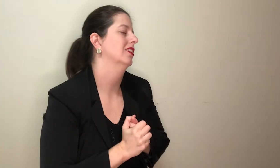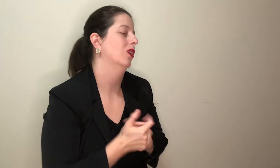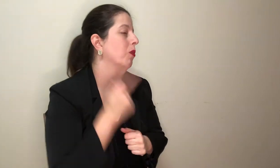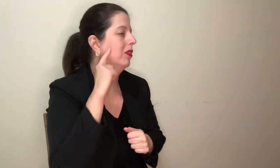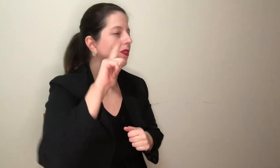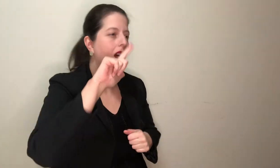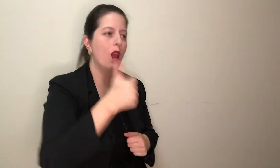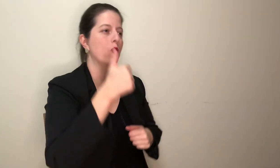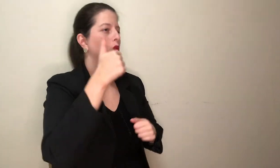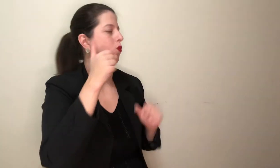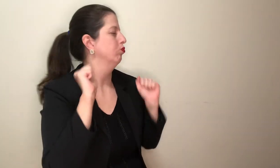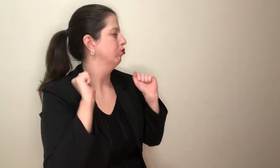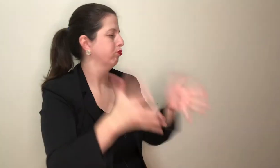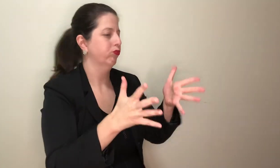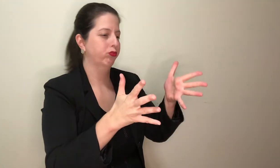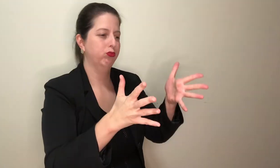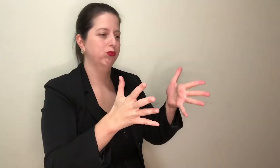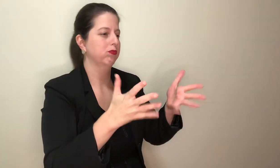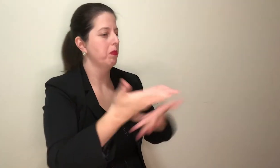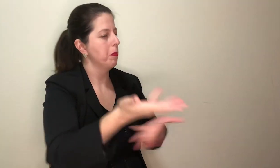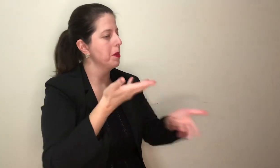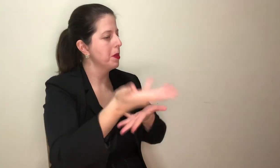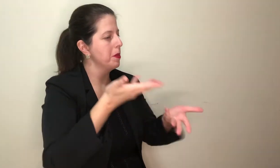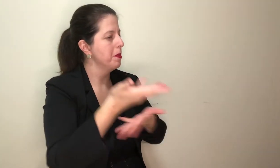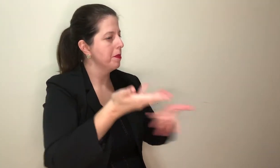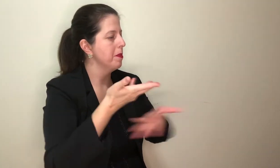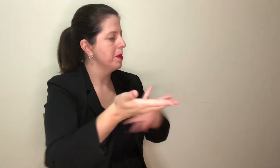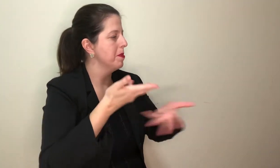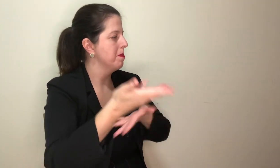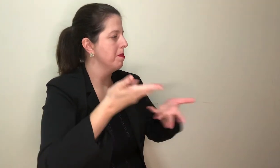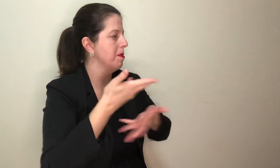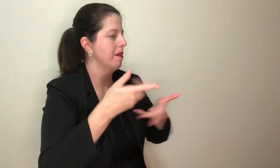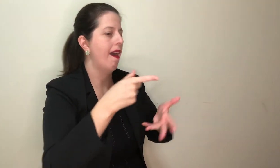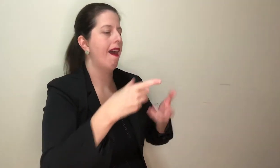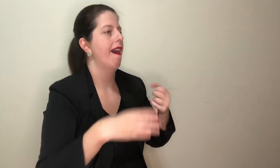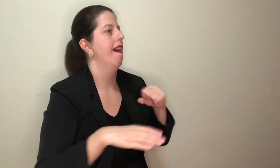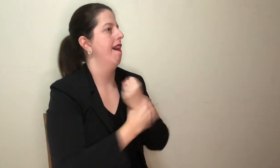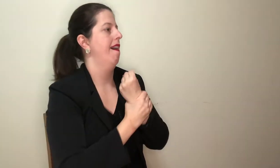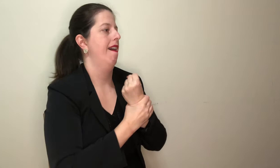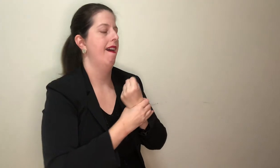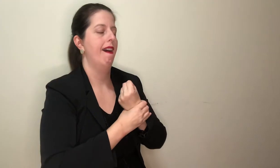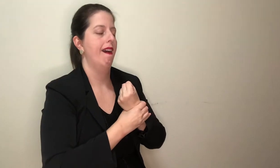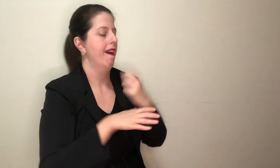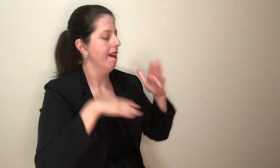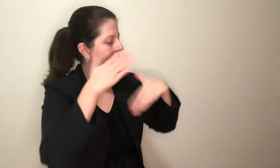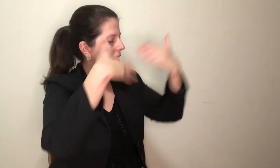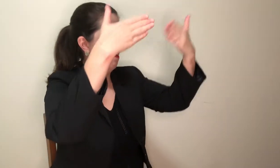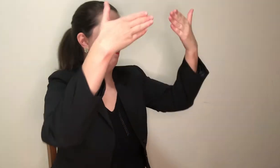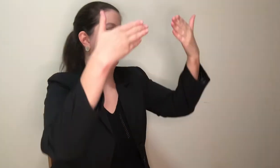essa segurança é importante para garantir o bom desempenho desse aluno.